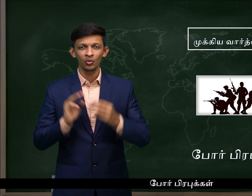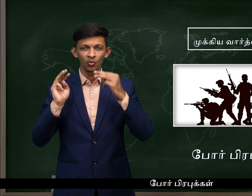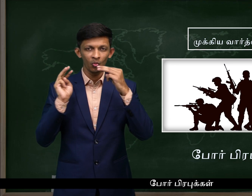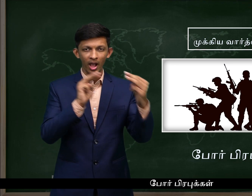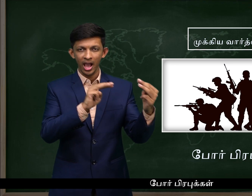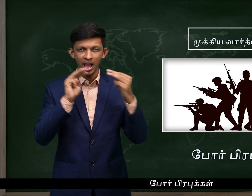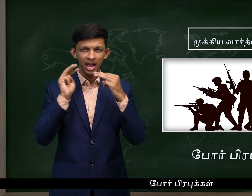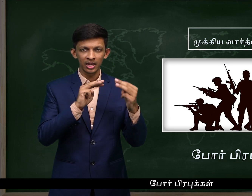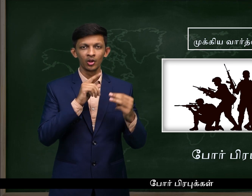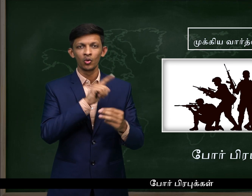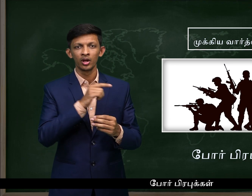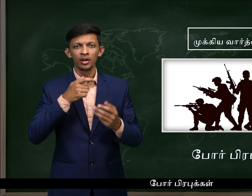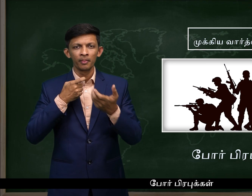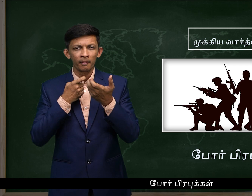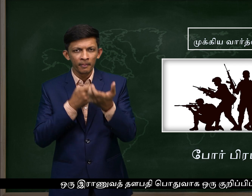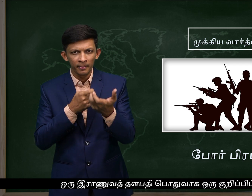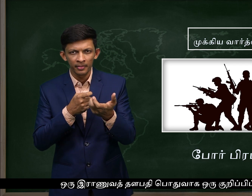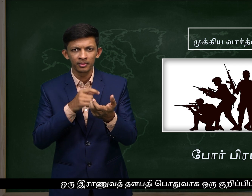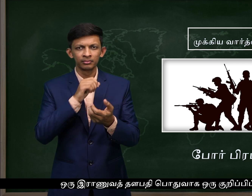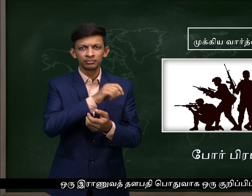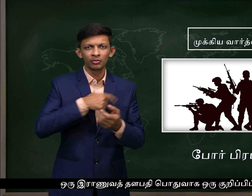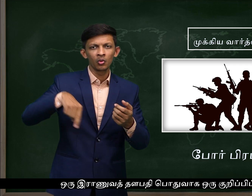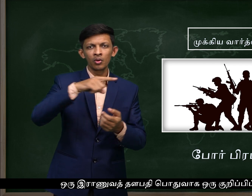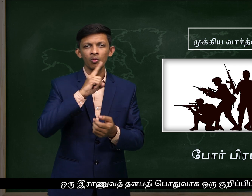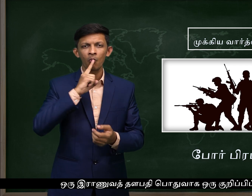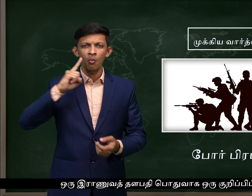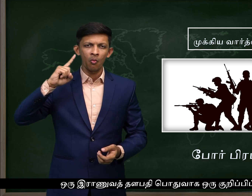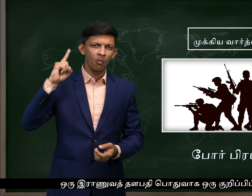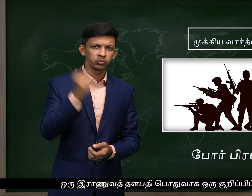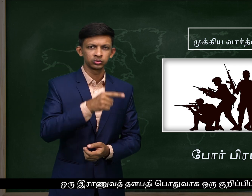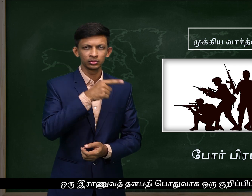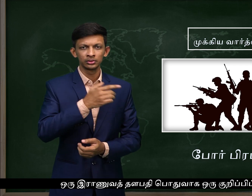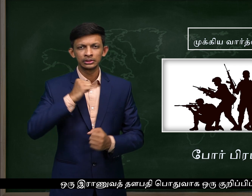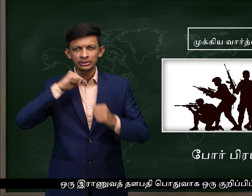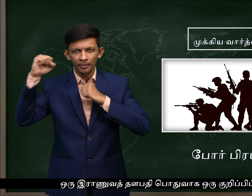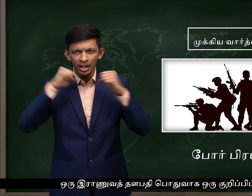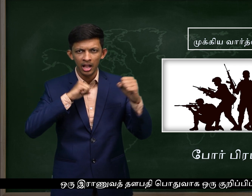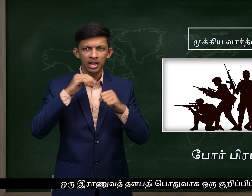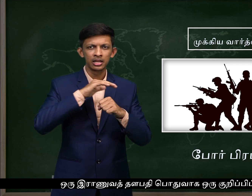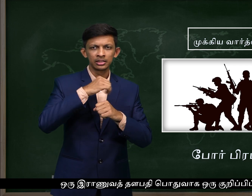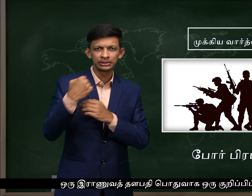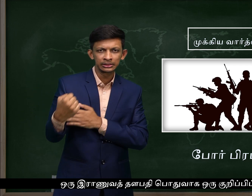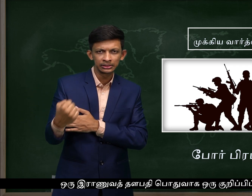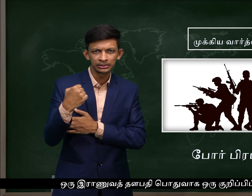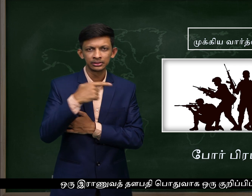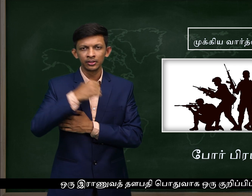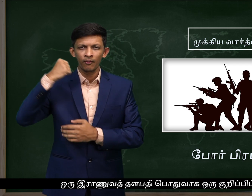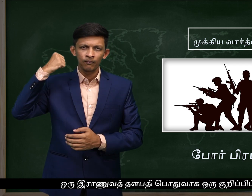போர் பிரபுக்கள், ஒரு இராணுவ தளபதி பொதுவாக ஒரு குறிப்பிட்ட பகுதியில்